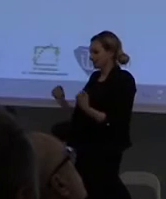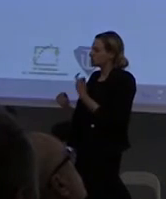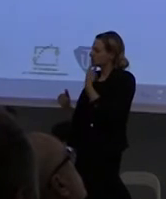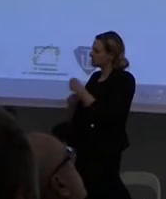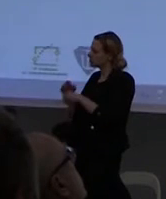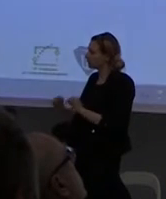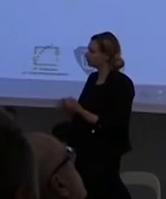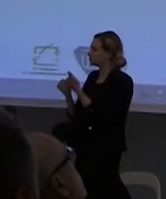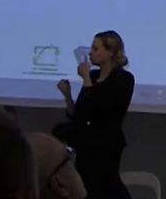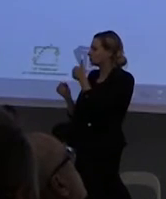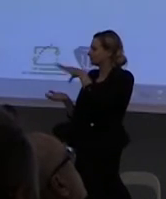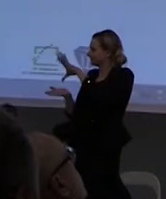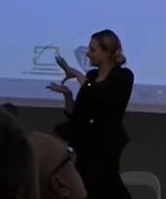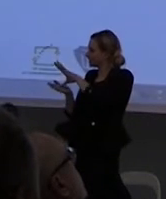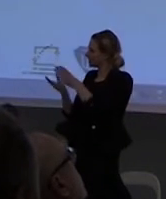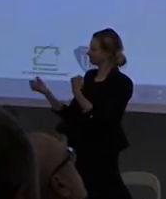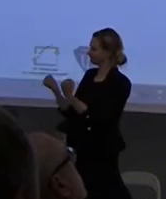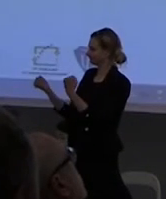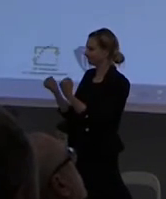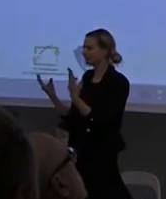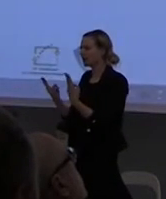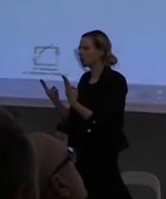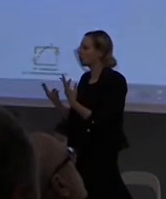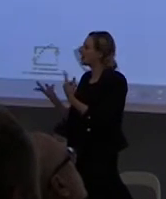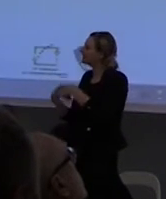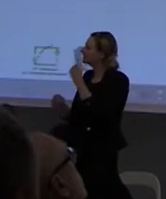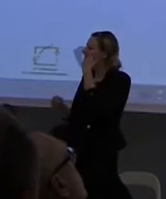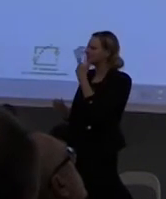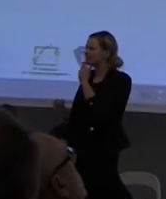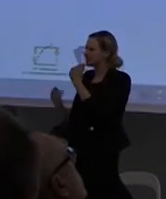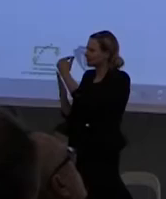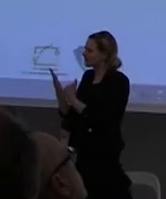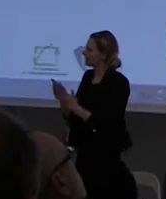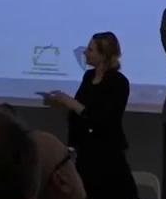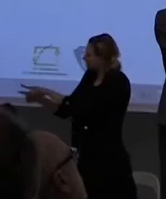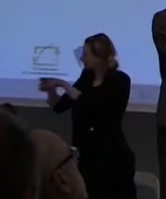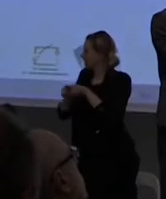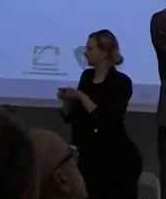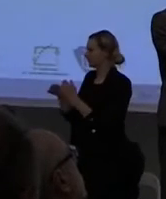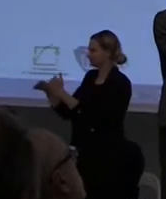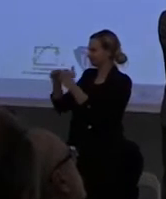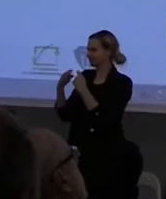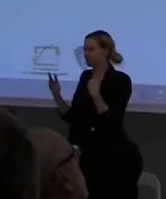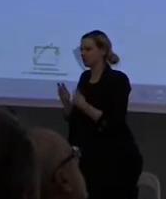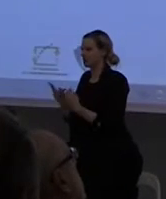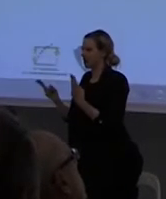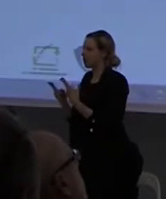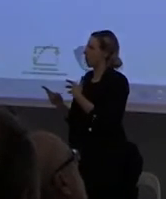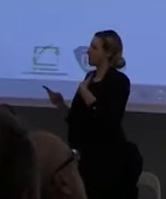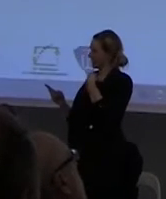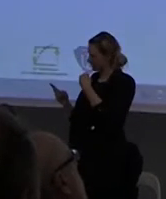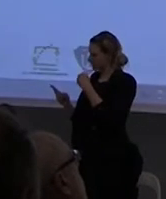nějaká pravidla, vysvětlovat jednotná pravidla od té úrovně vlastně ministerstva